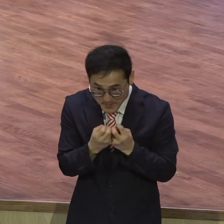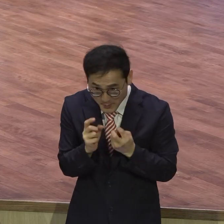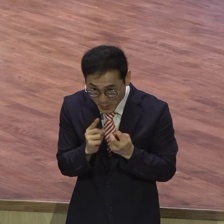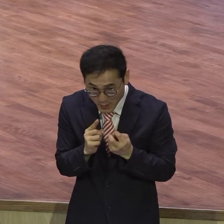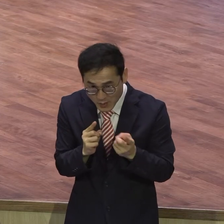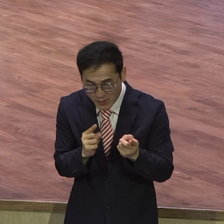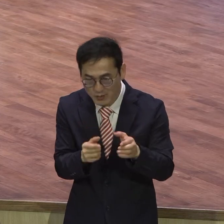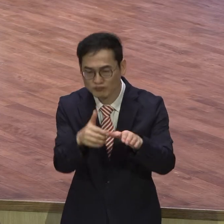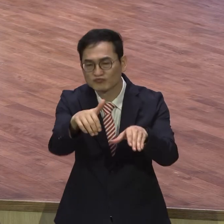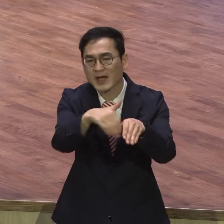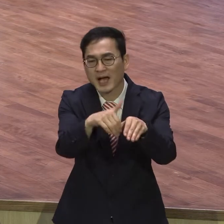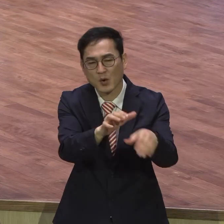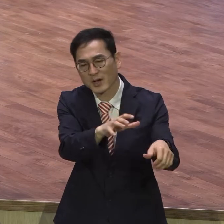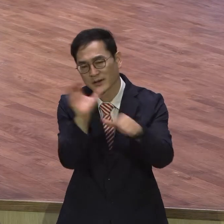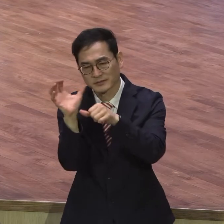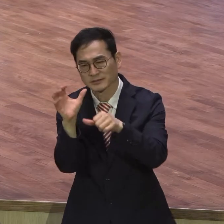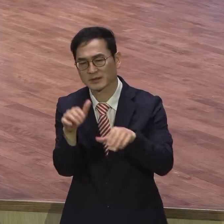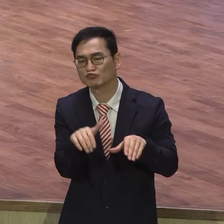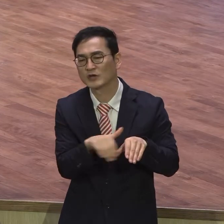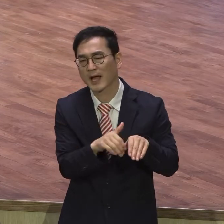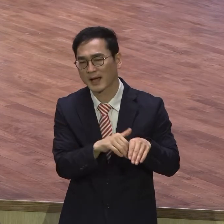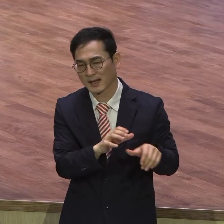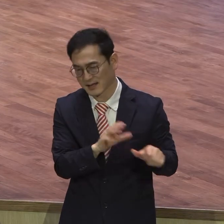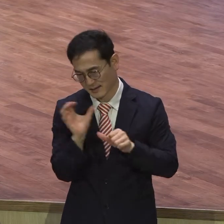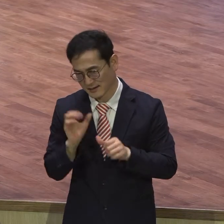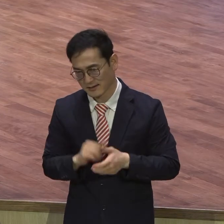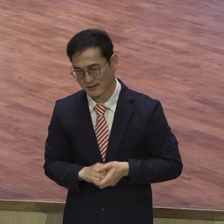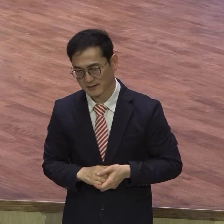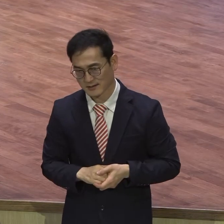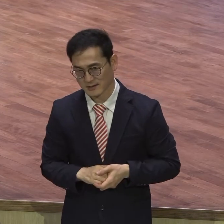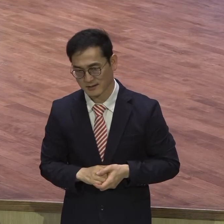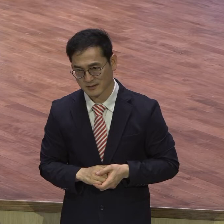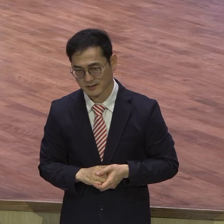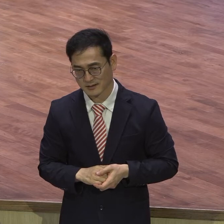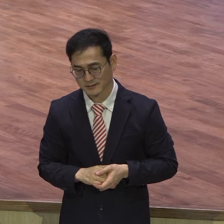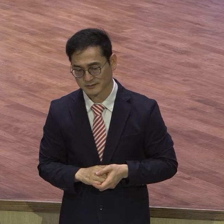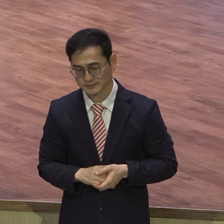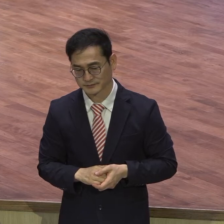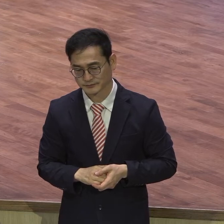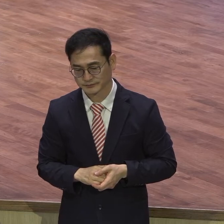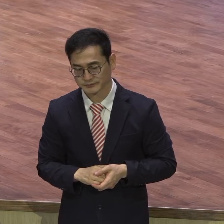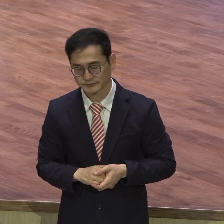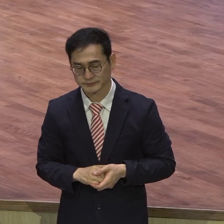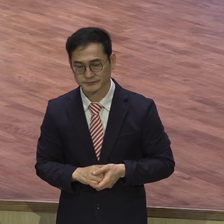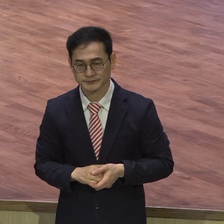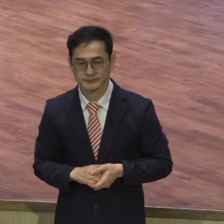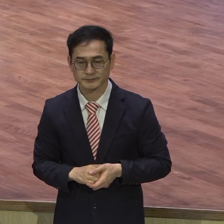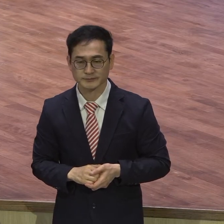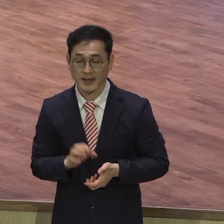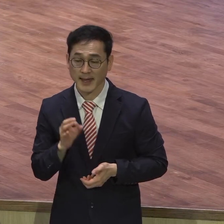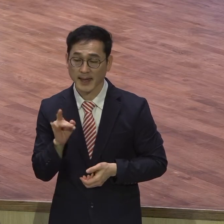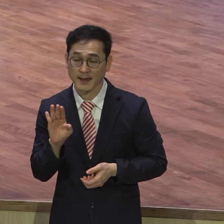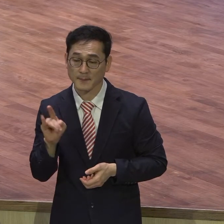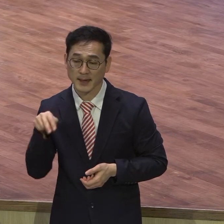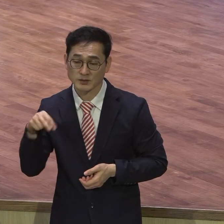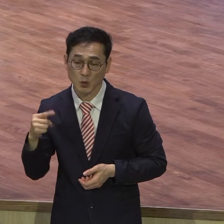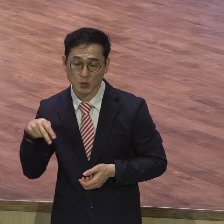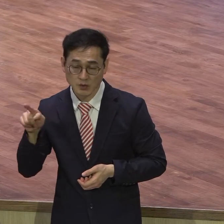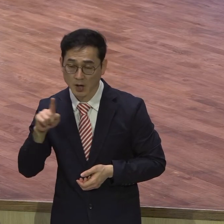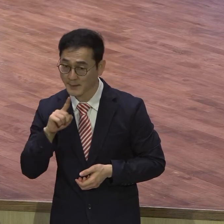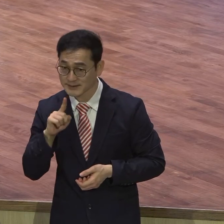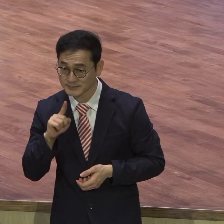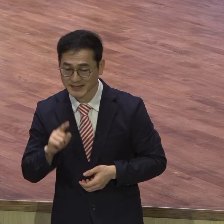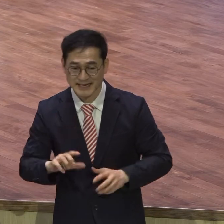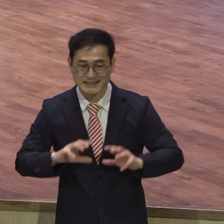문화입니다 문화 문화가 문화로 사람들이 문화 속에 살아요 문화를 공격합니다 에베스 2장 2절에 보면 세상